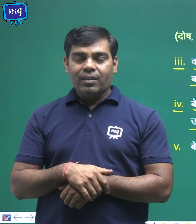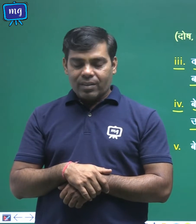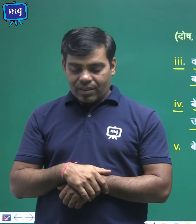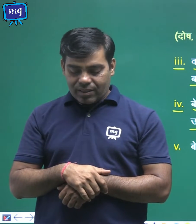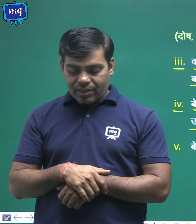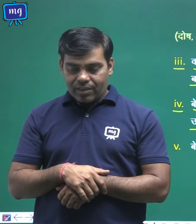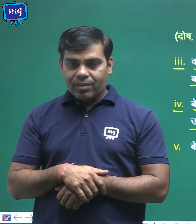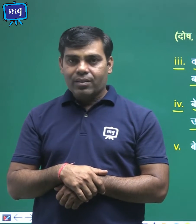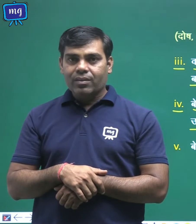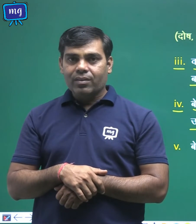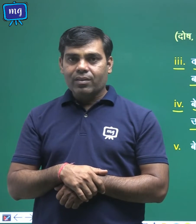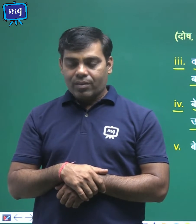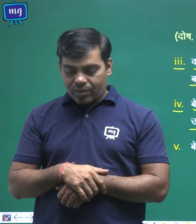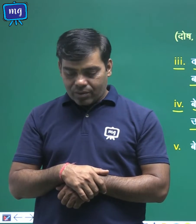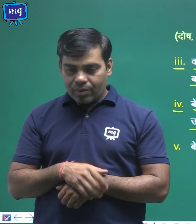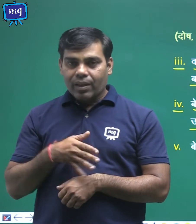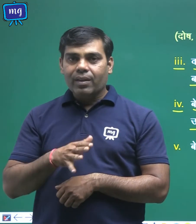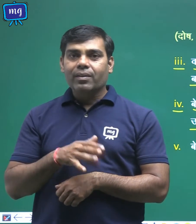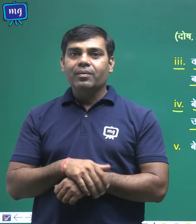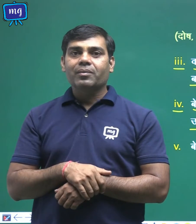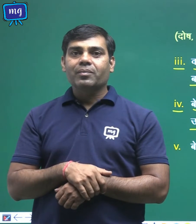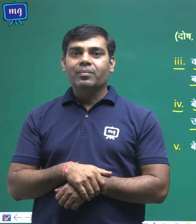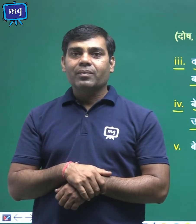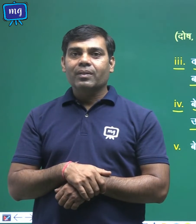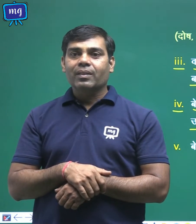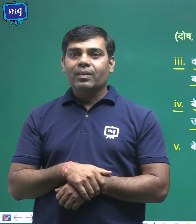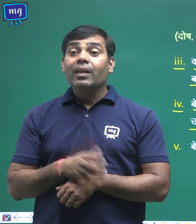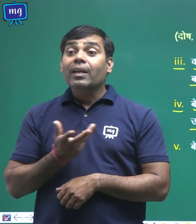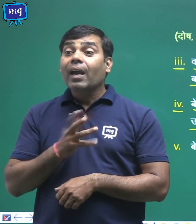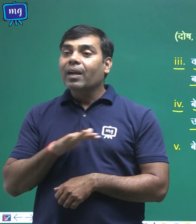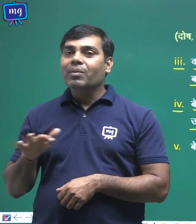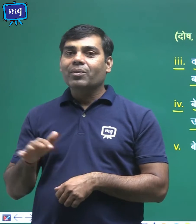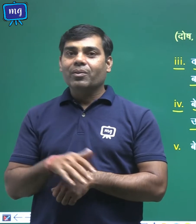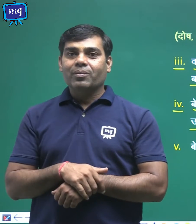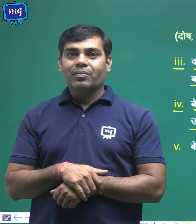नीचे झुक गया। क्या आएगा बच्चों?